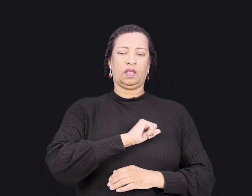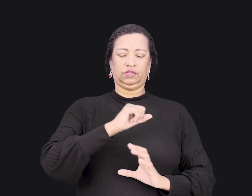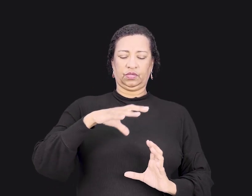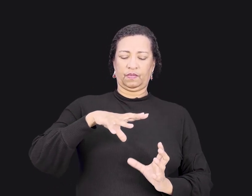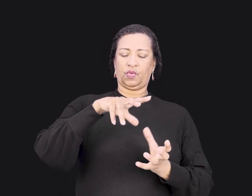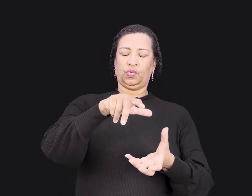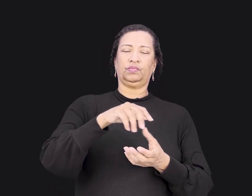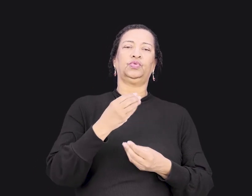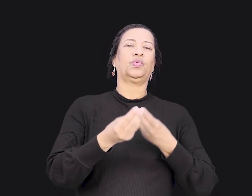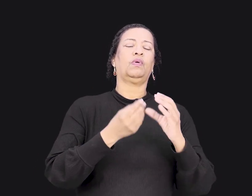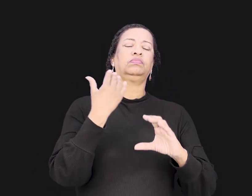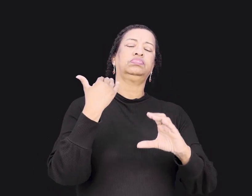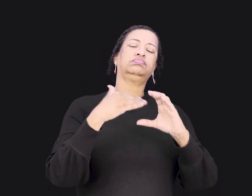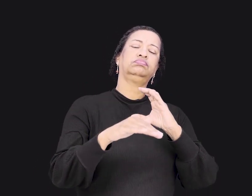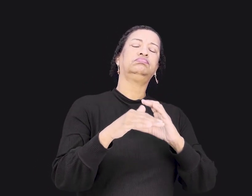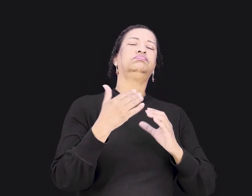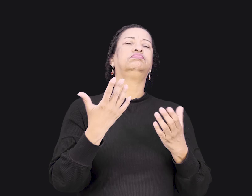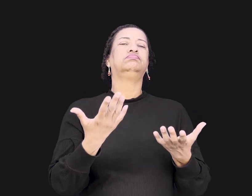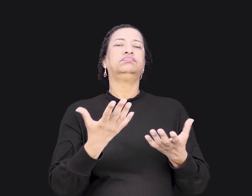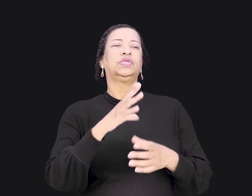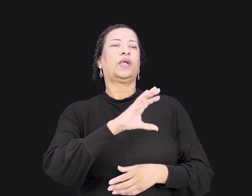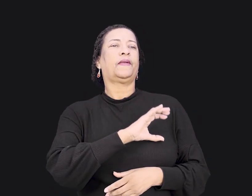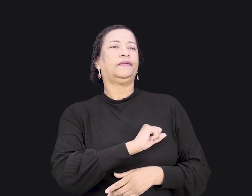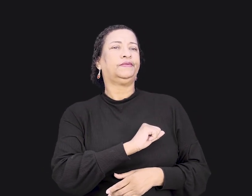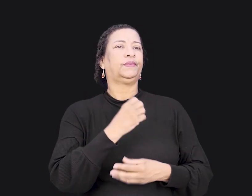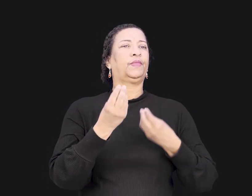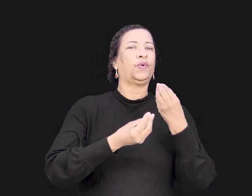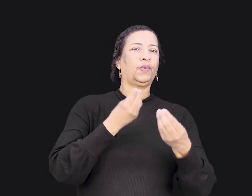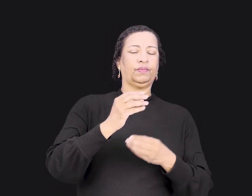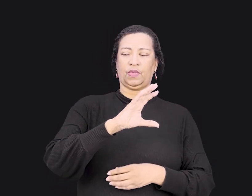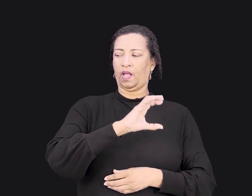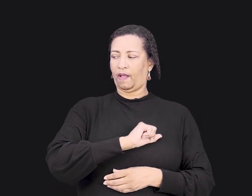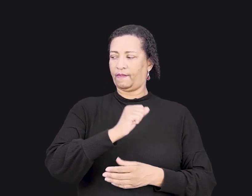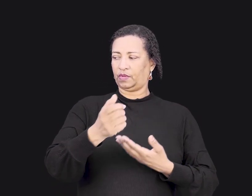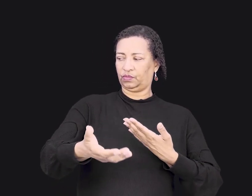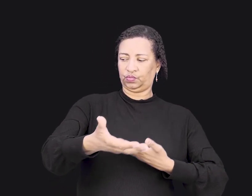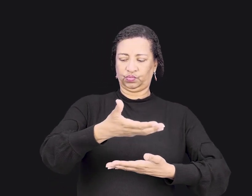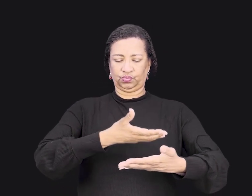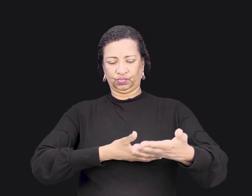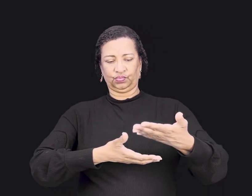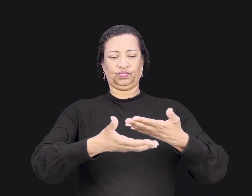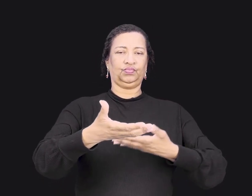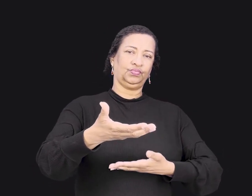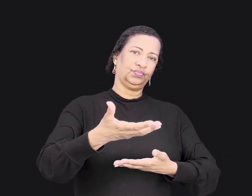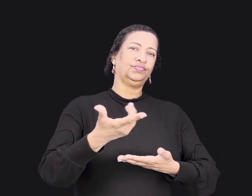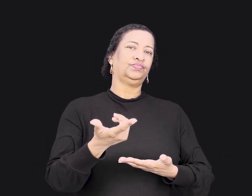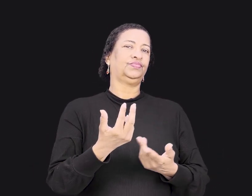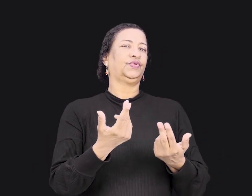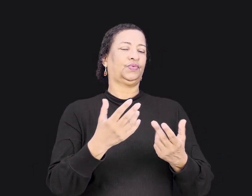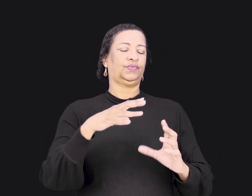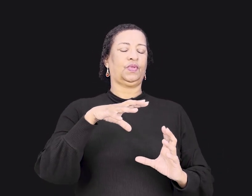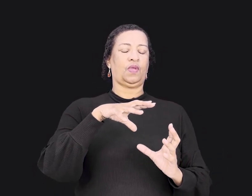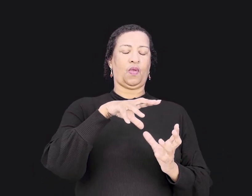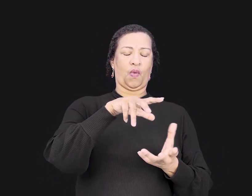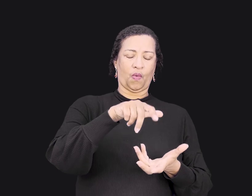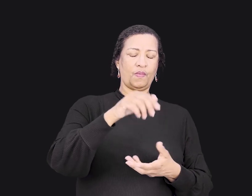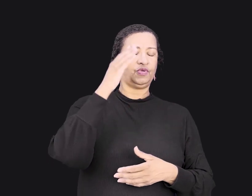como transmitimos esta mensagem de amor? Amando uns aos outros. É assim que o mundo entenderá o amor que Jesus teve